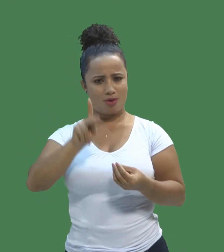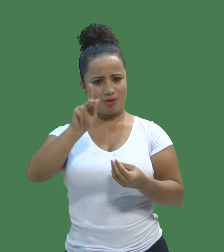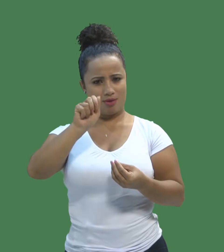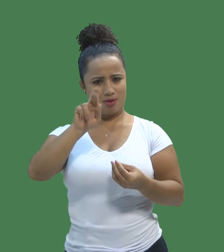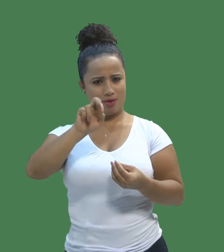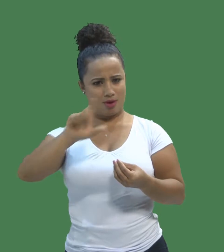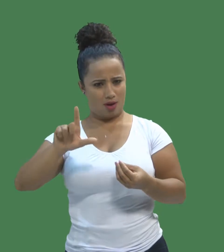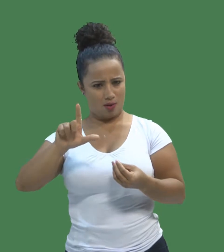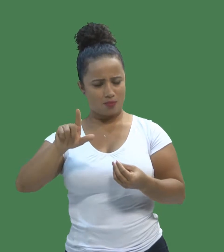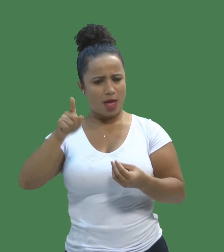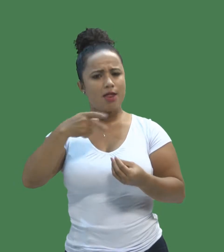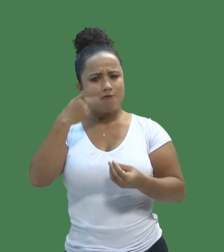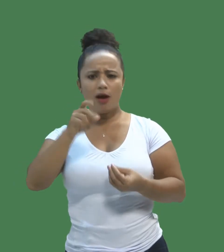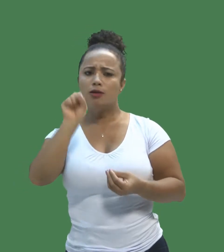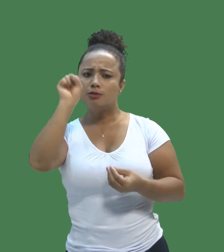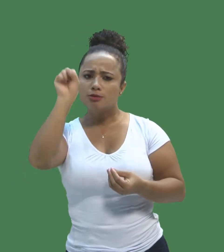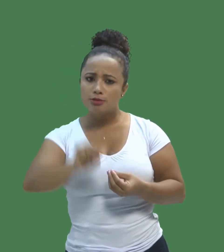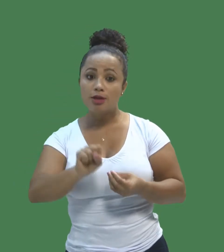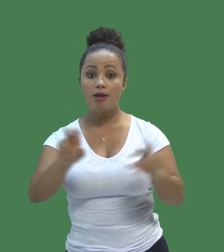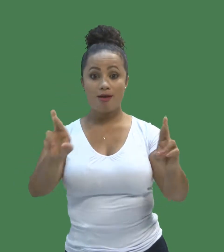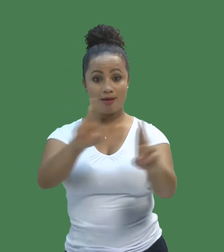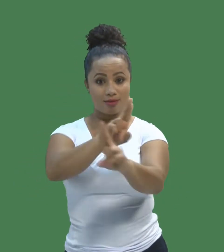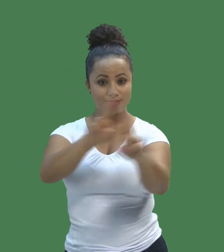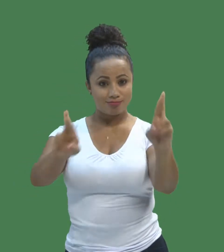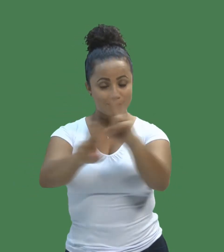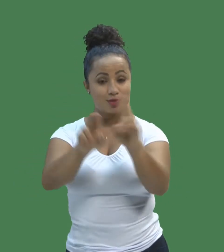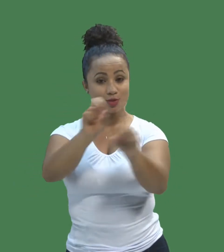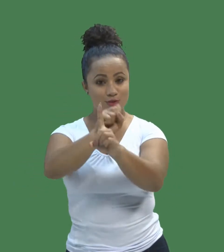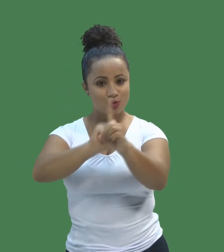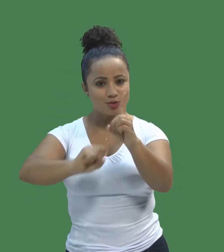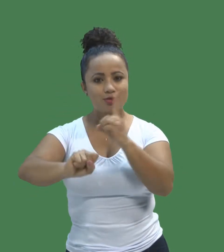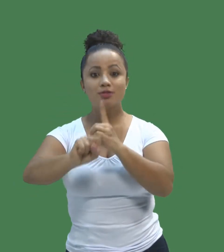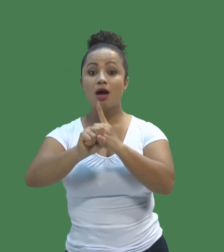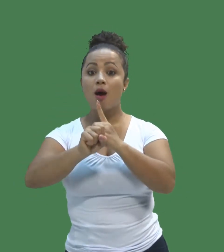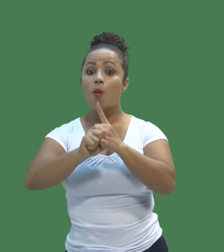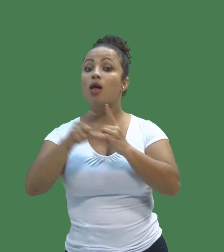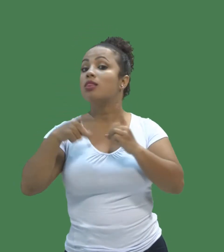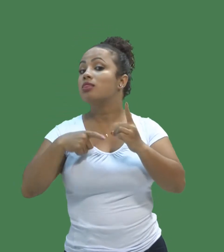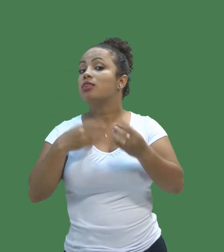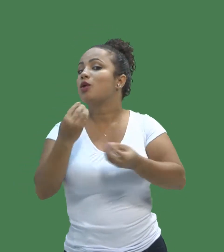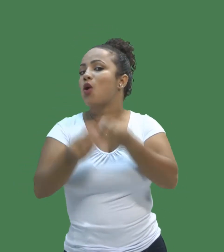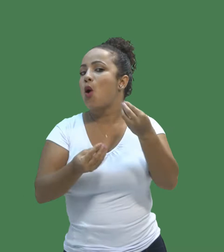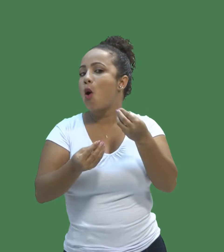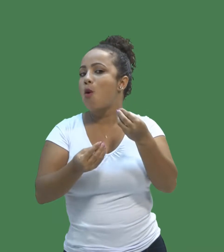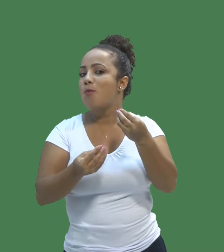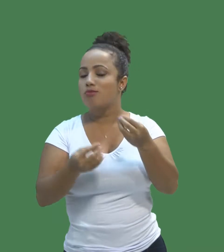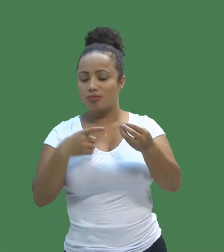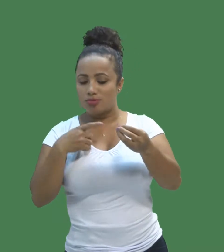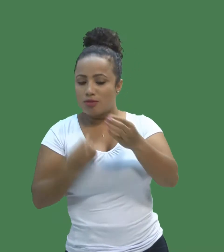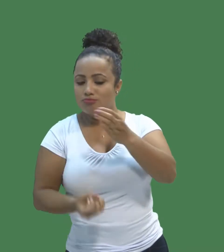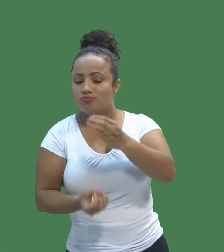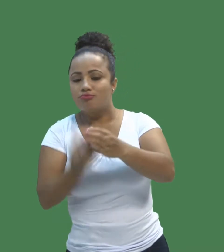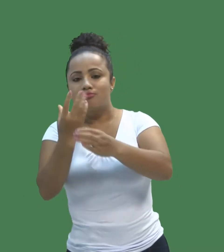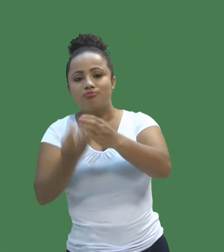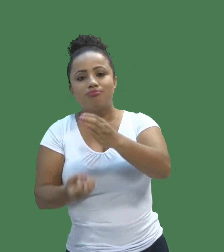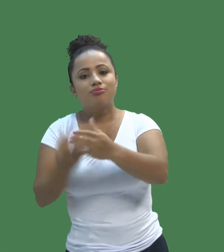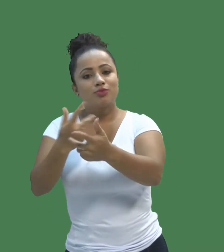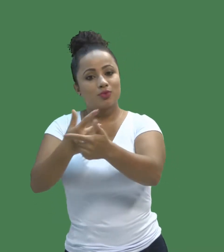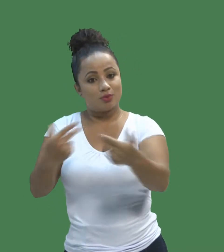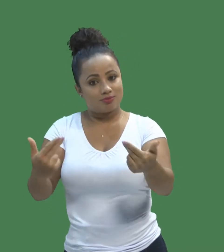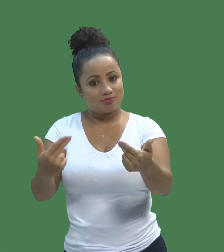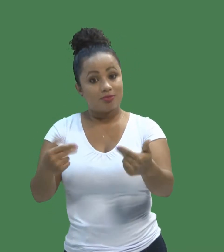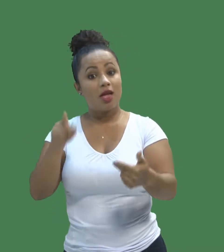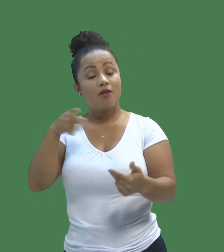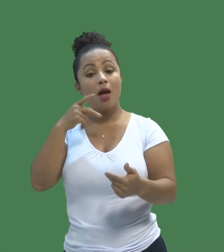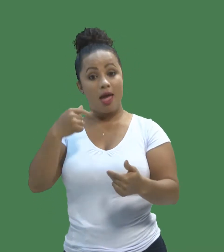decorrem dos modos de produção. Segundo Marx, o homem relaciona-se com outros seres humanos, dando origem